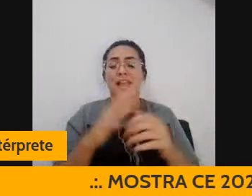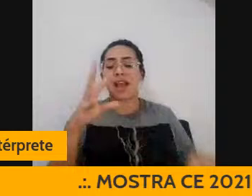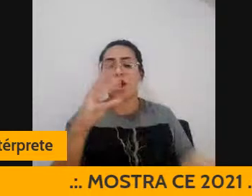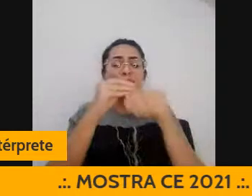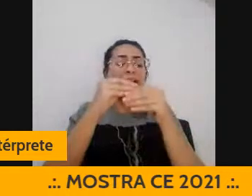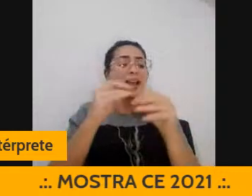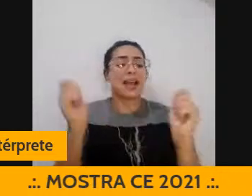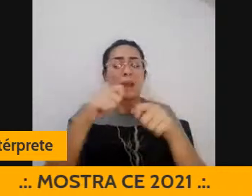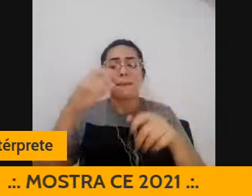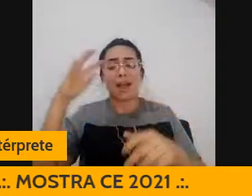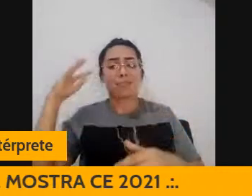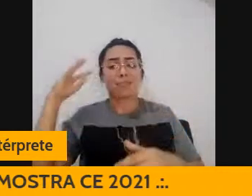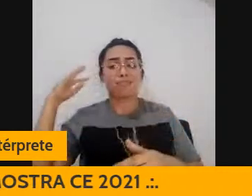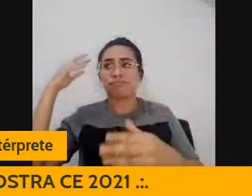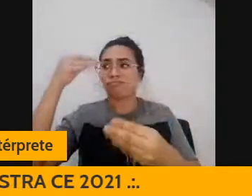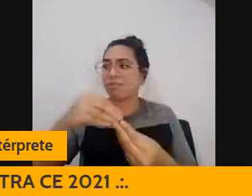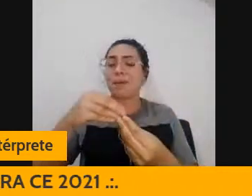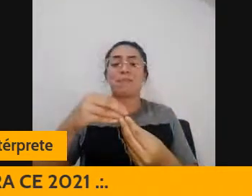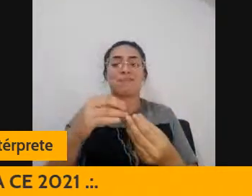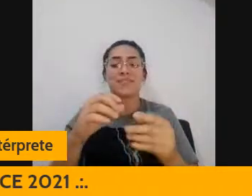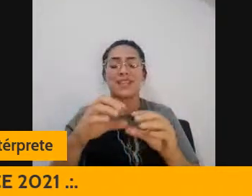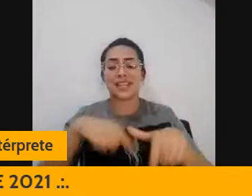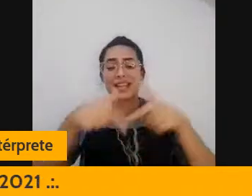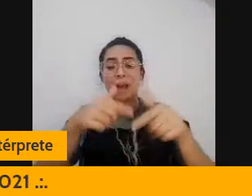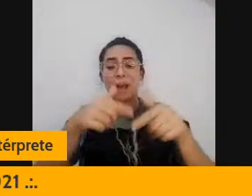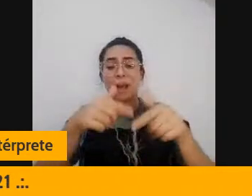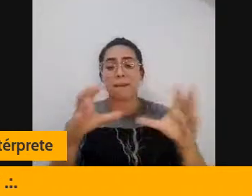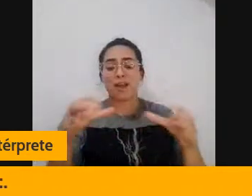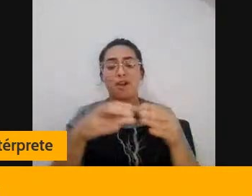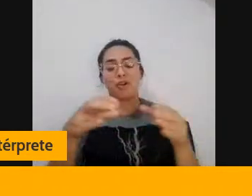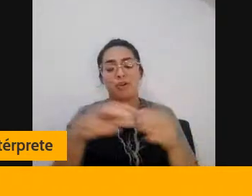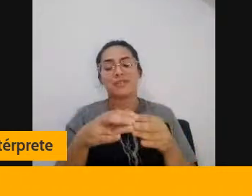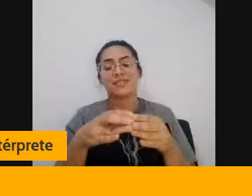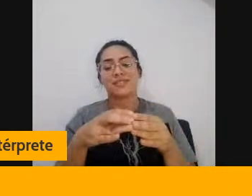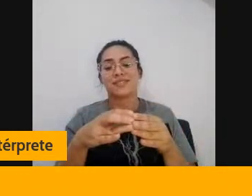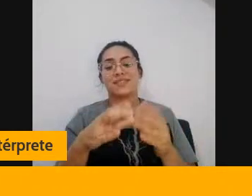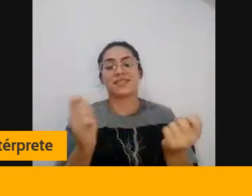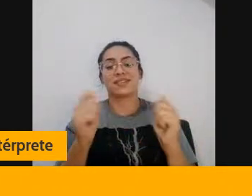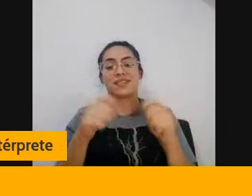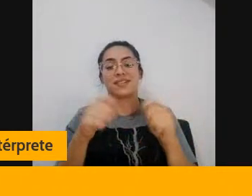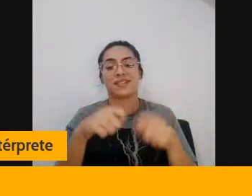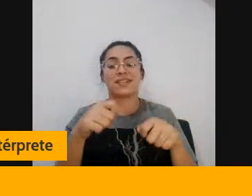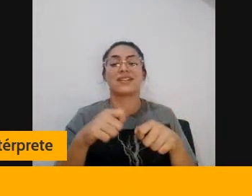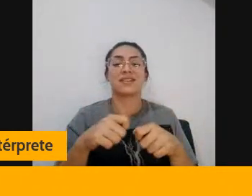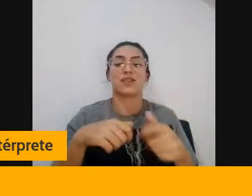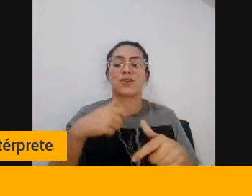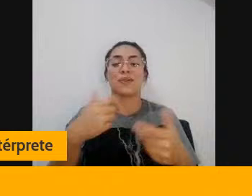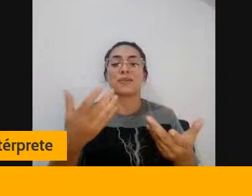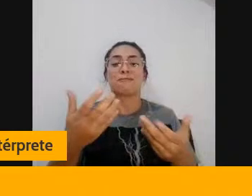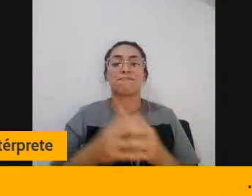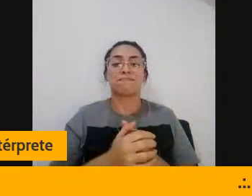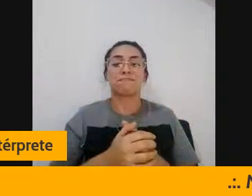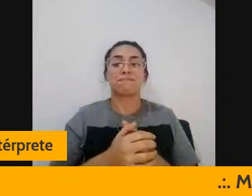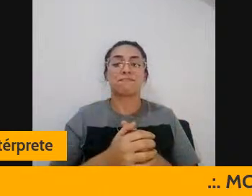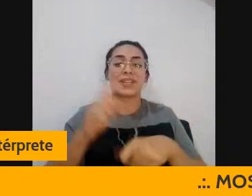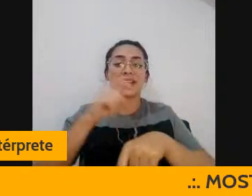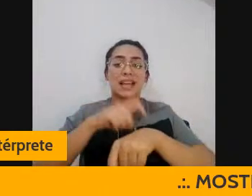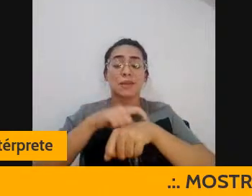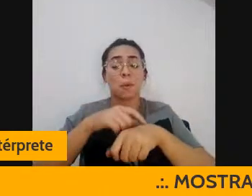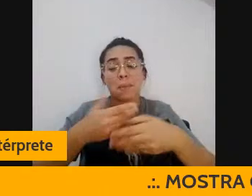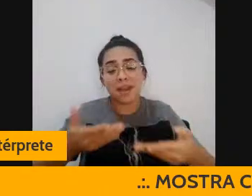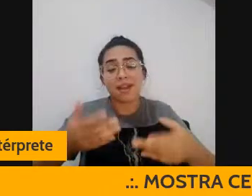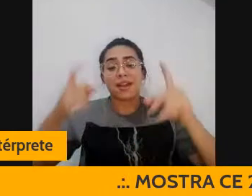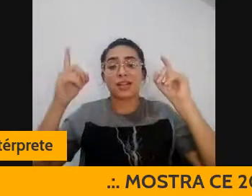trabalho coletivo, né, eu acho que a gente já vai ter feito, todos e todas nós, um grande trabalho. E nesse momento tão difícil, né, que a